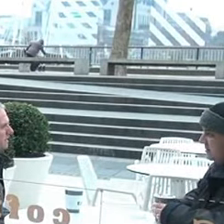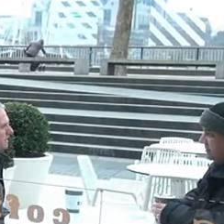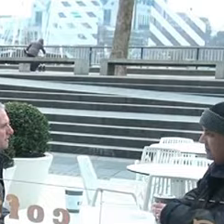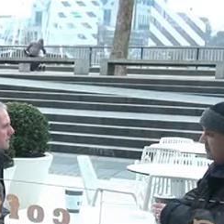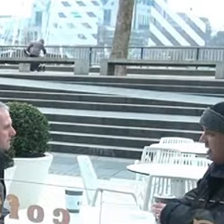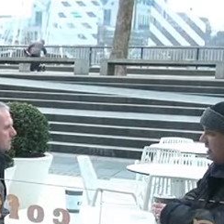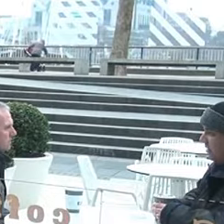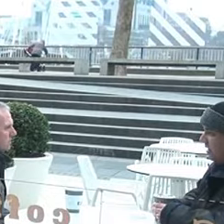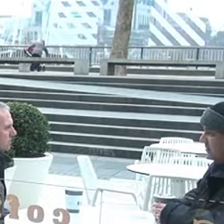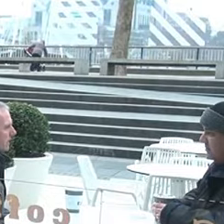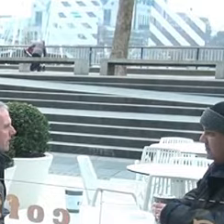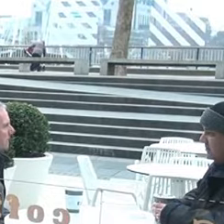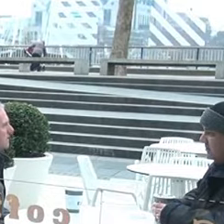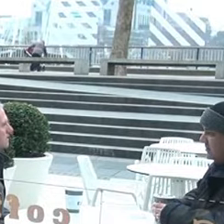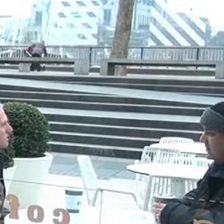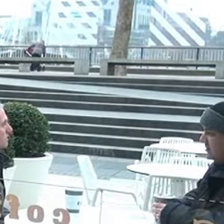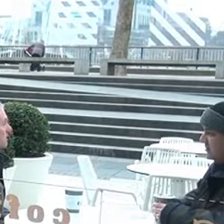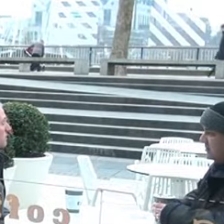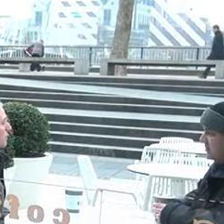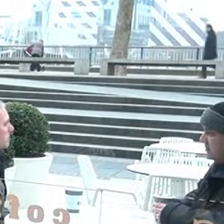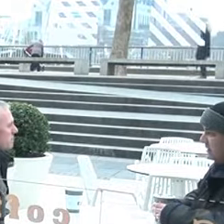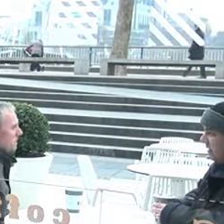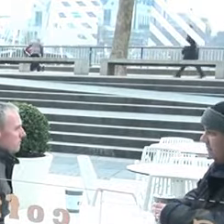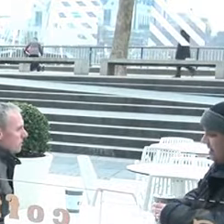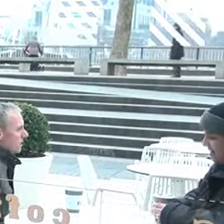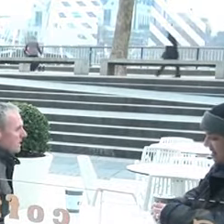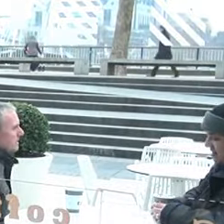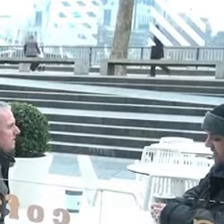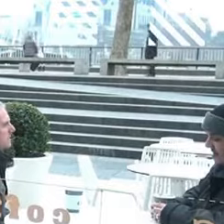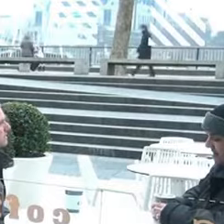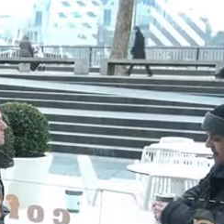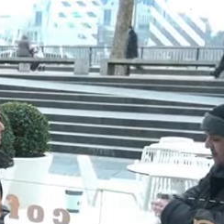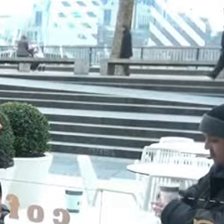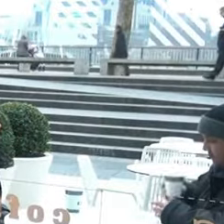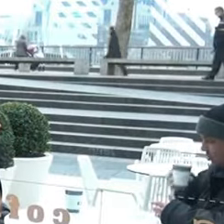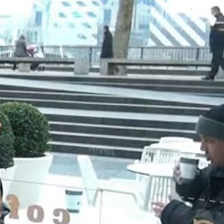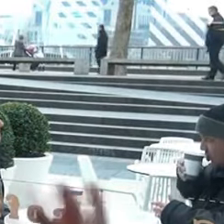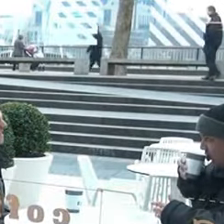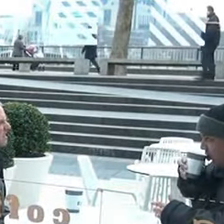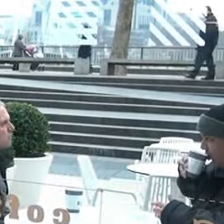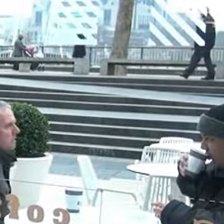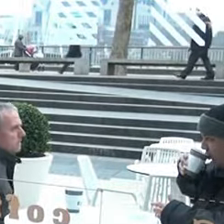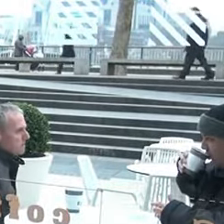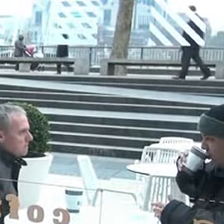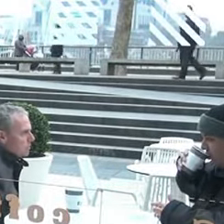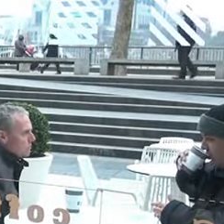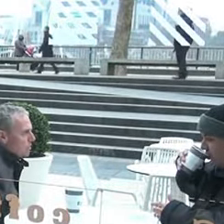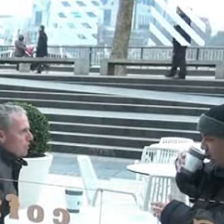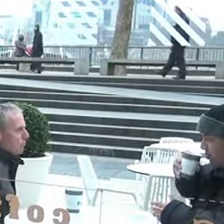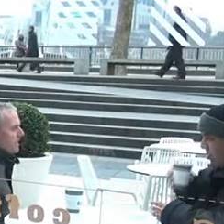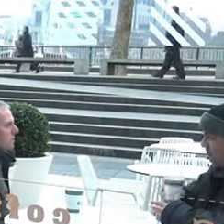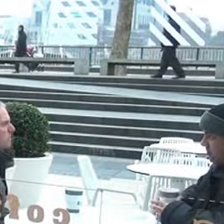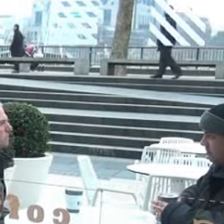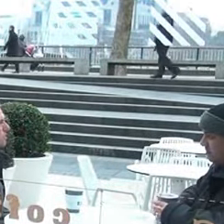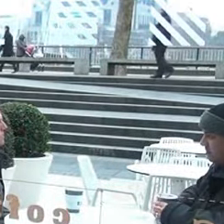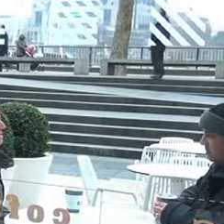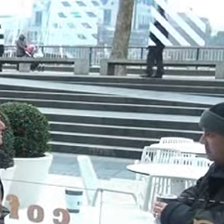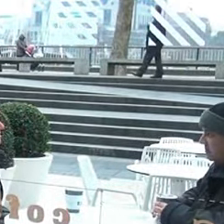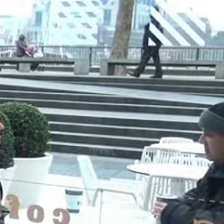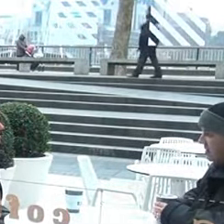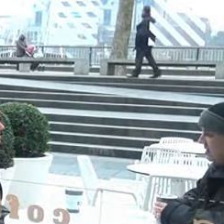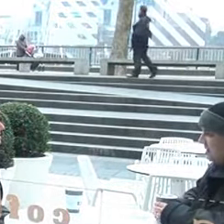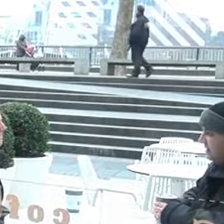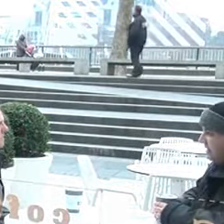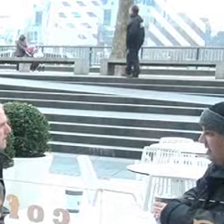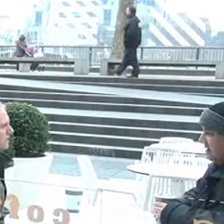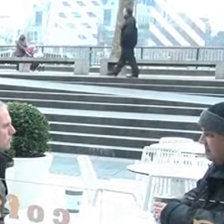ouro, esse processo de buscar, não é por acaso. Ninguém pode ter uma carreira inteira, abrir empresa atrás de empresa, ou fazer